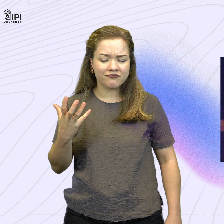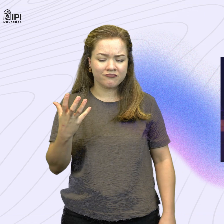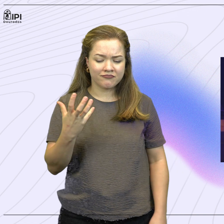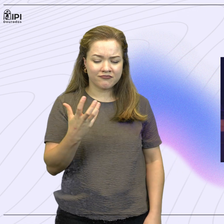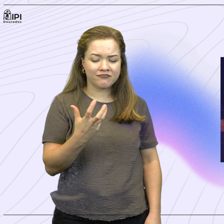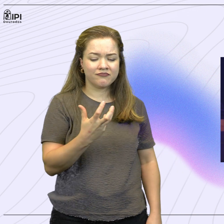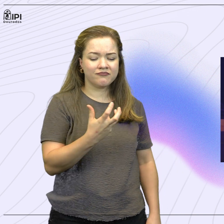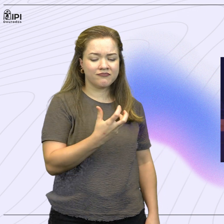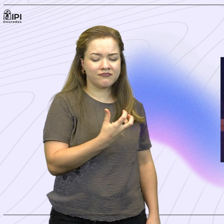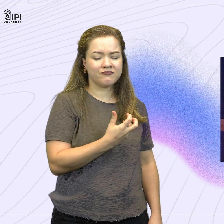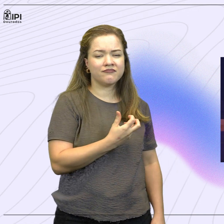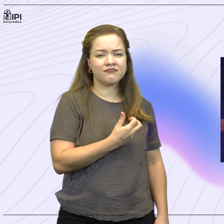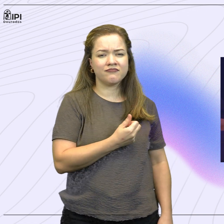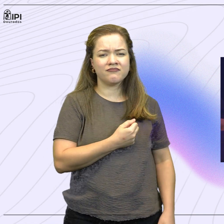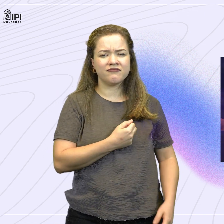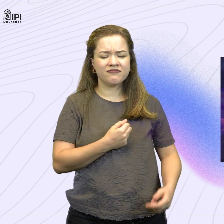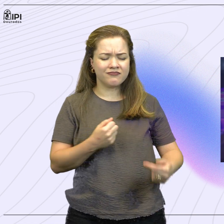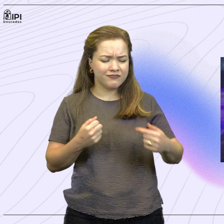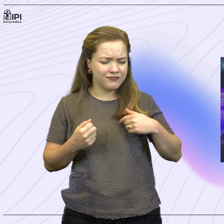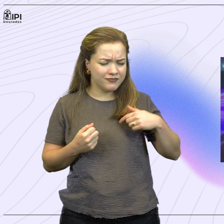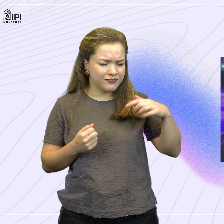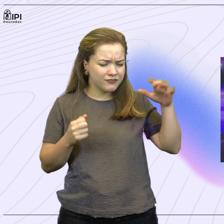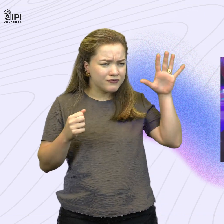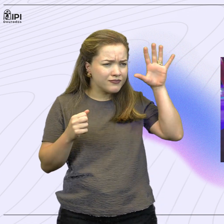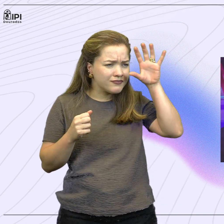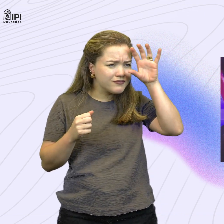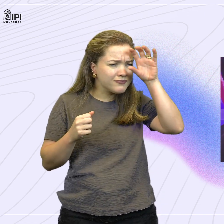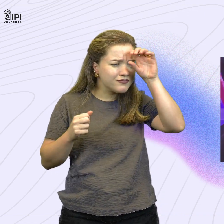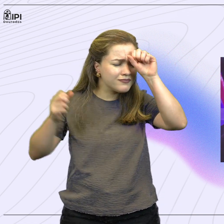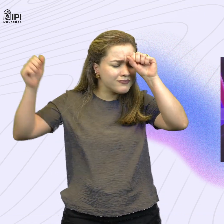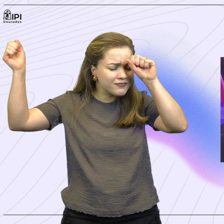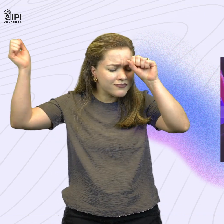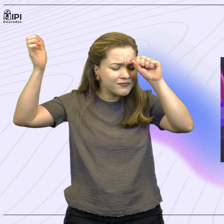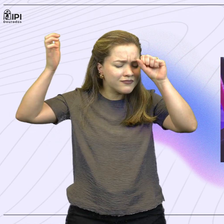salvação, luz que me alcançou na